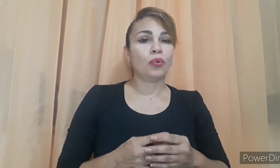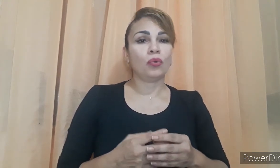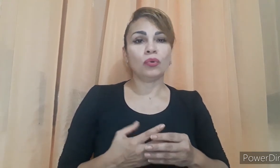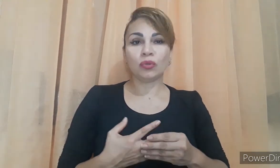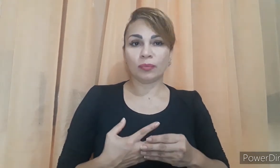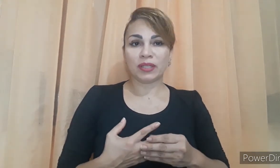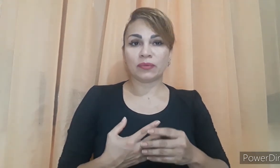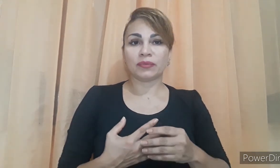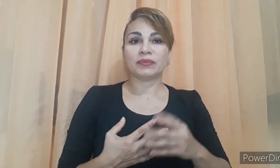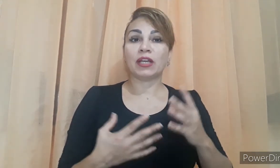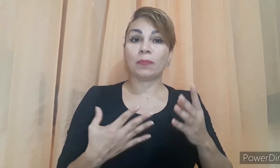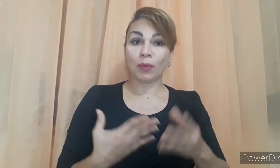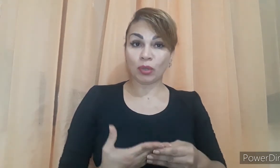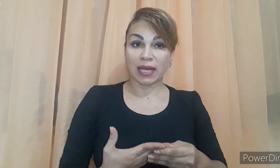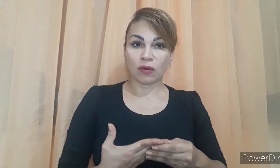o número, né? O plural.